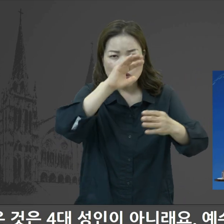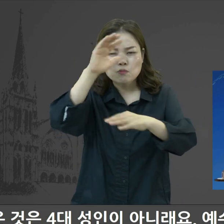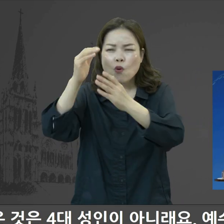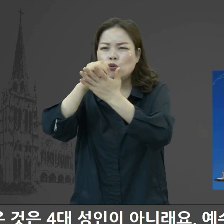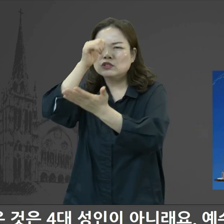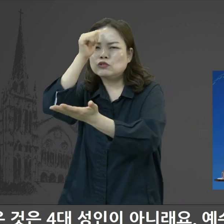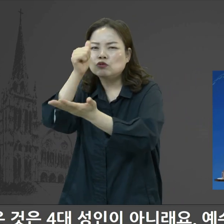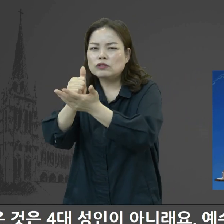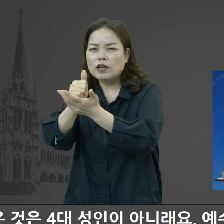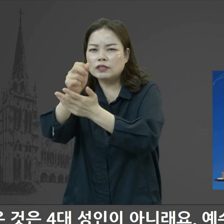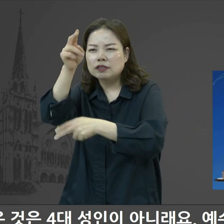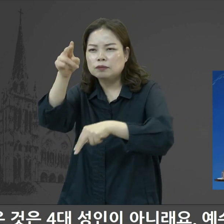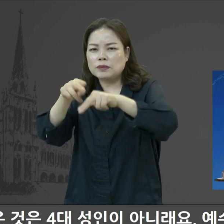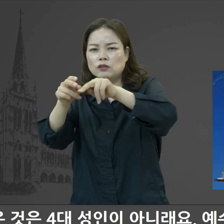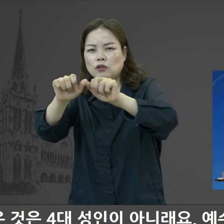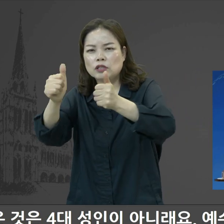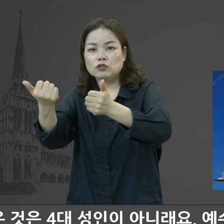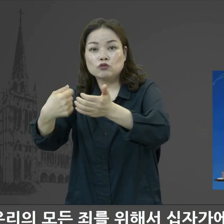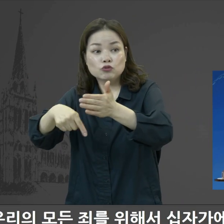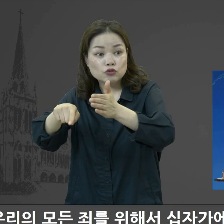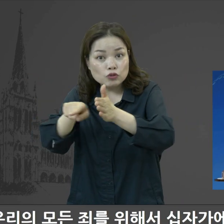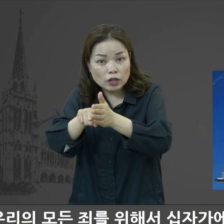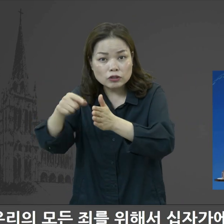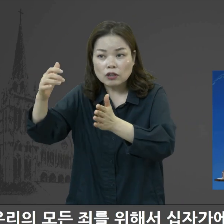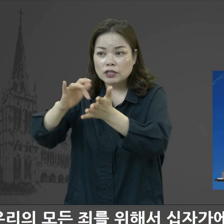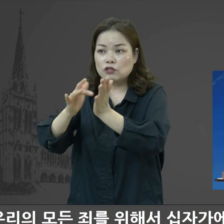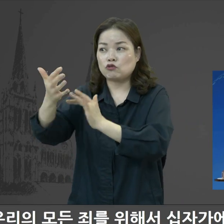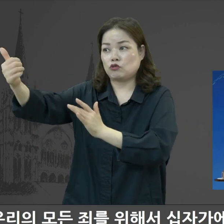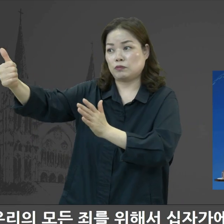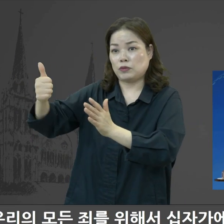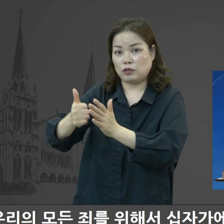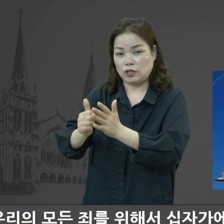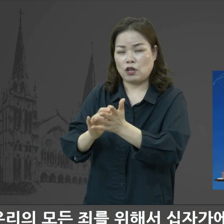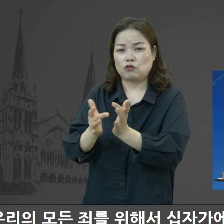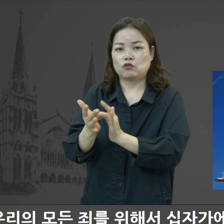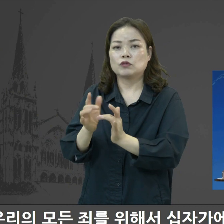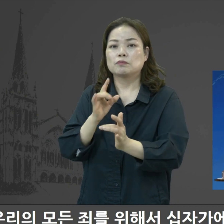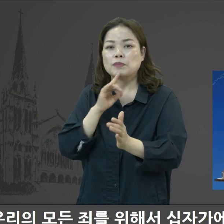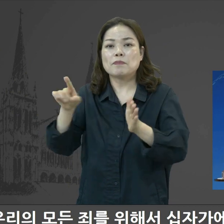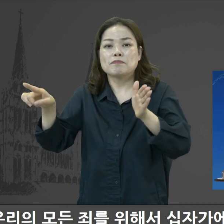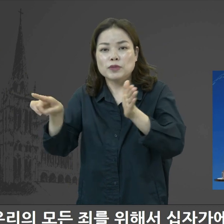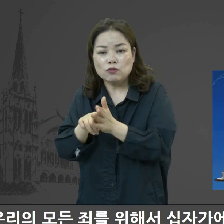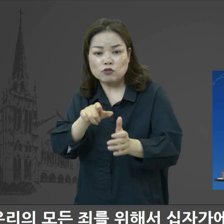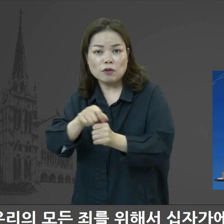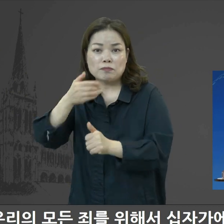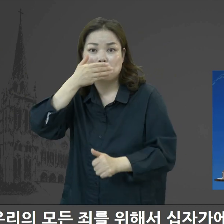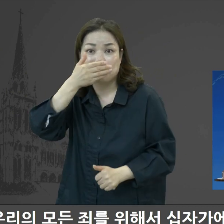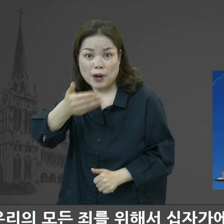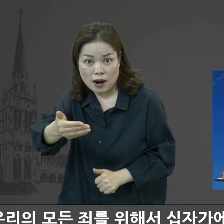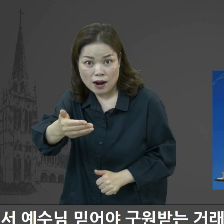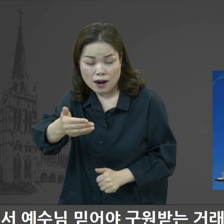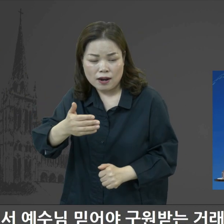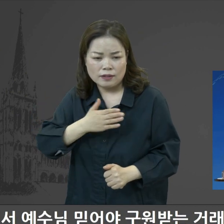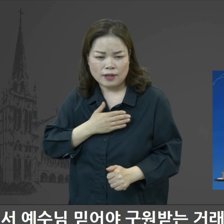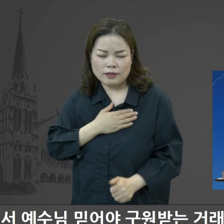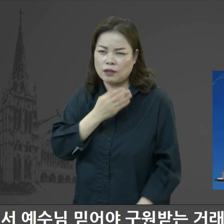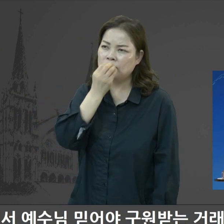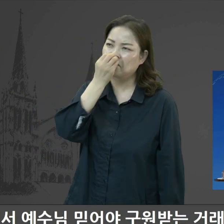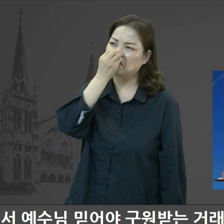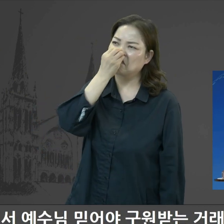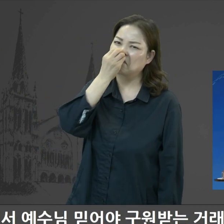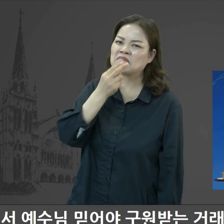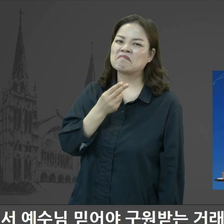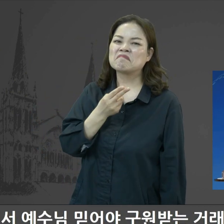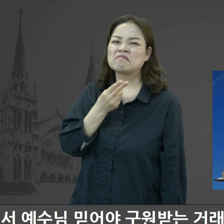위해서 십자가에 죽기 위해서 오신 거래요. 그러면서 예수님 믿어야 구원받는 거래요. 저는 나는 교만하지